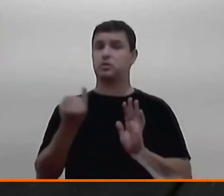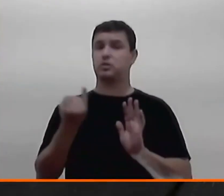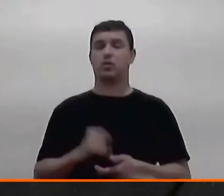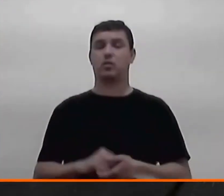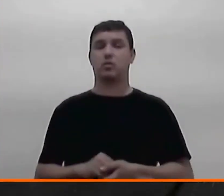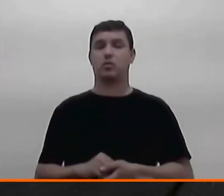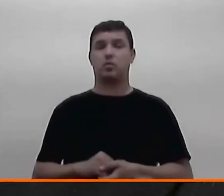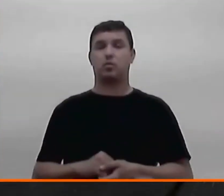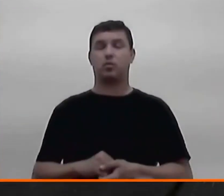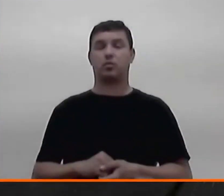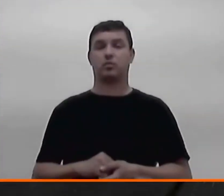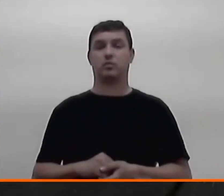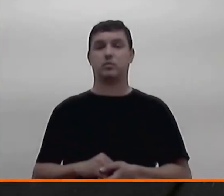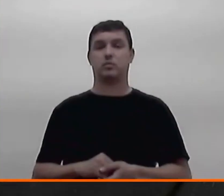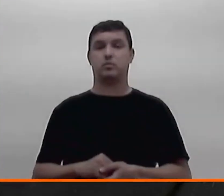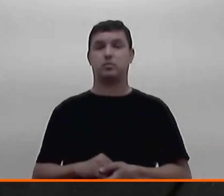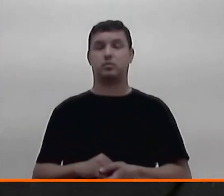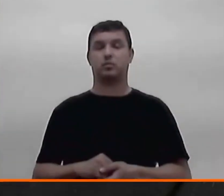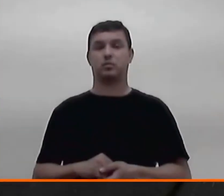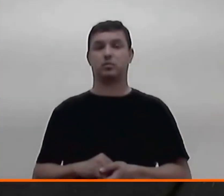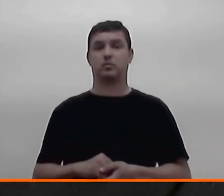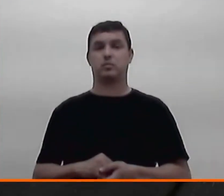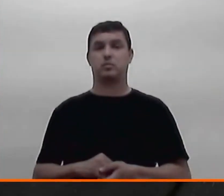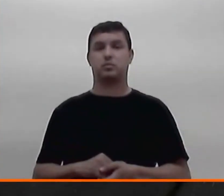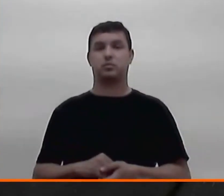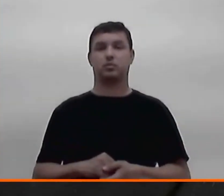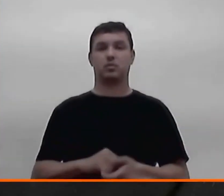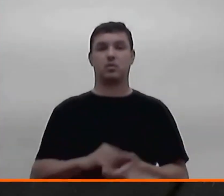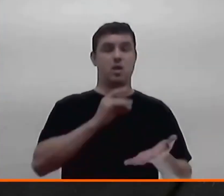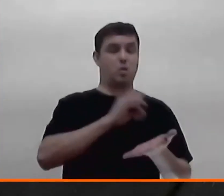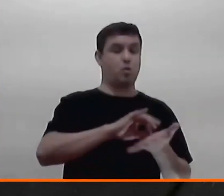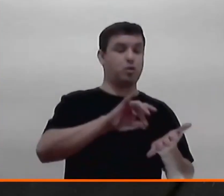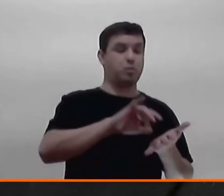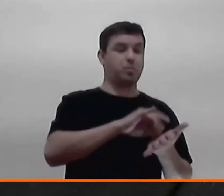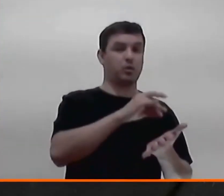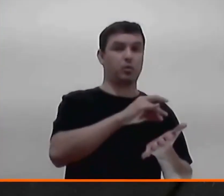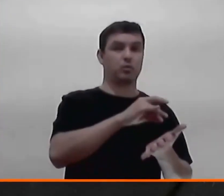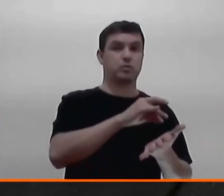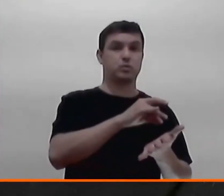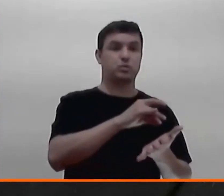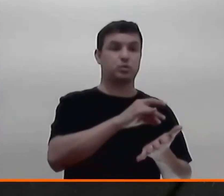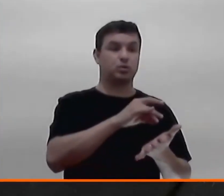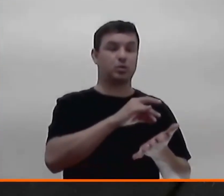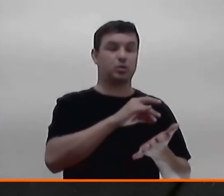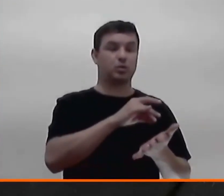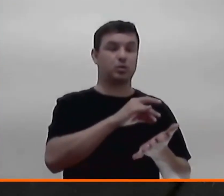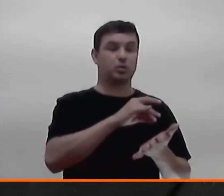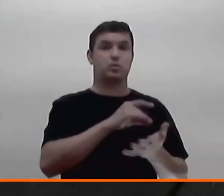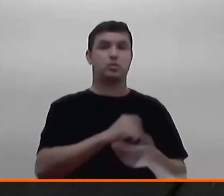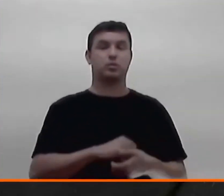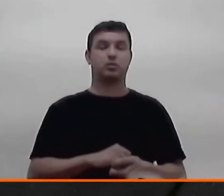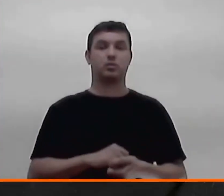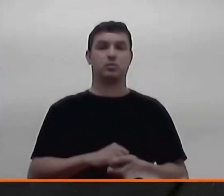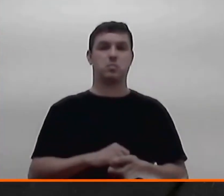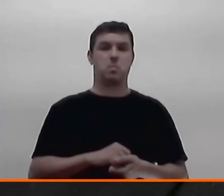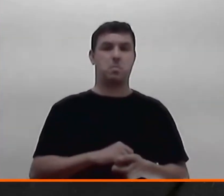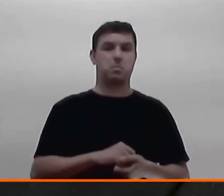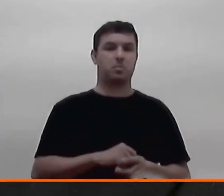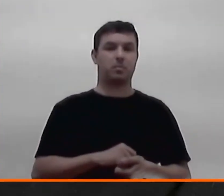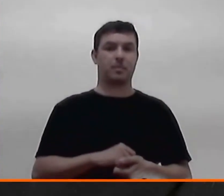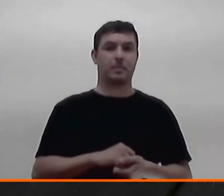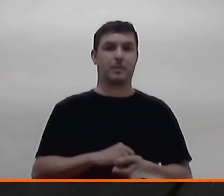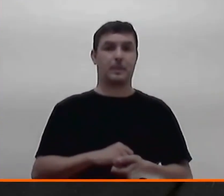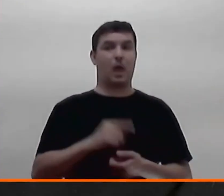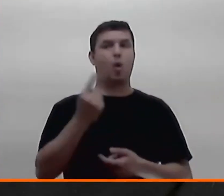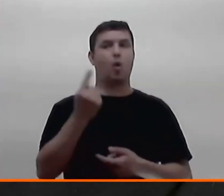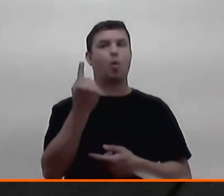aqui disse, por sua porta dos seus inimigos. Os inimigos aqui estão em plural. Claro que pode ter